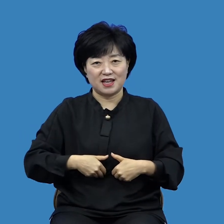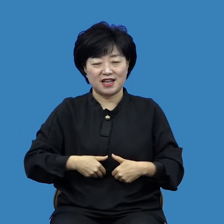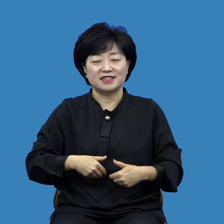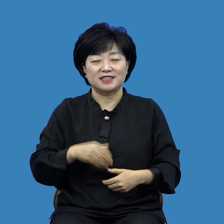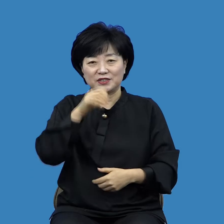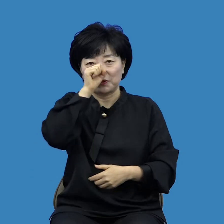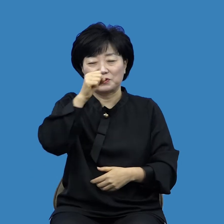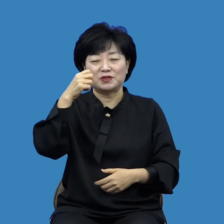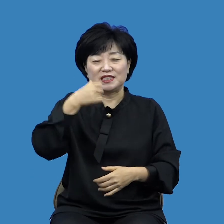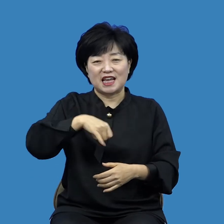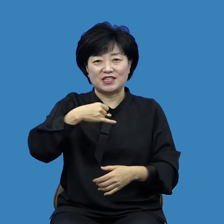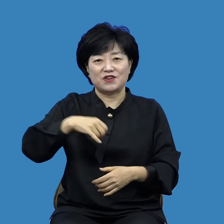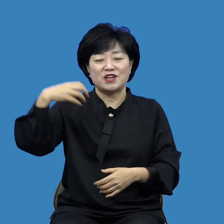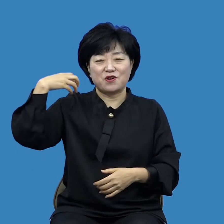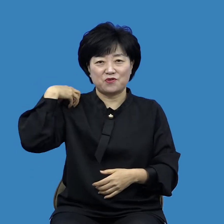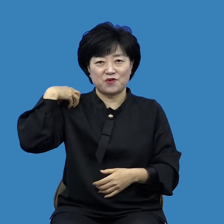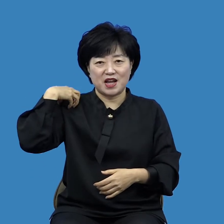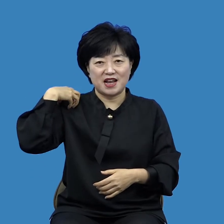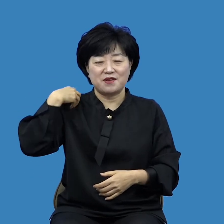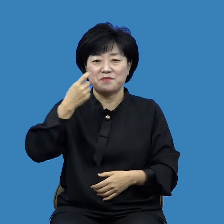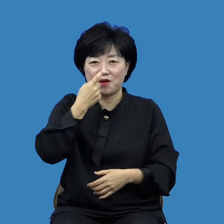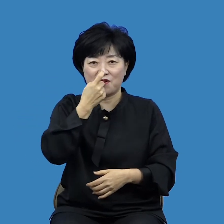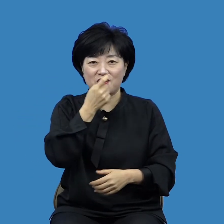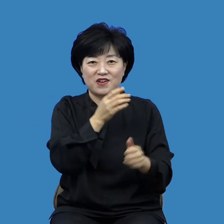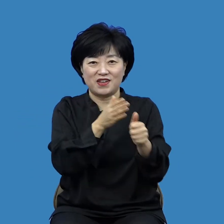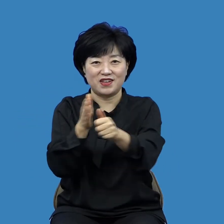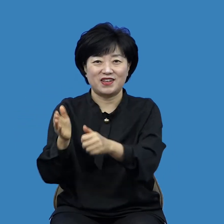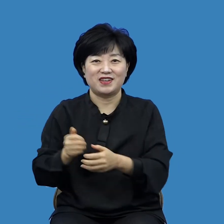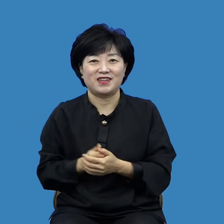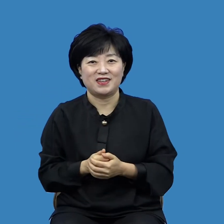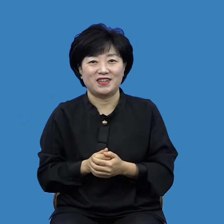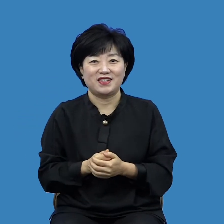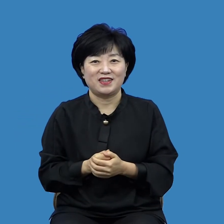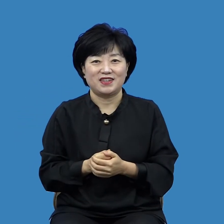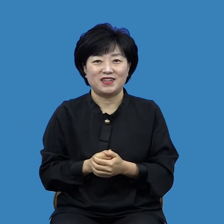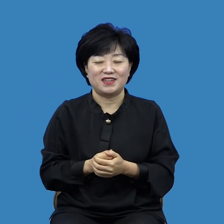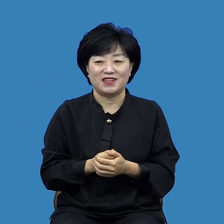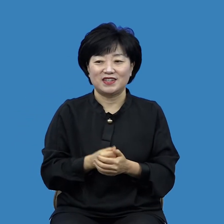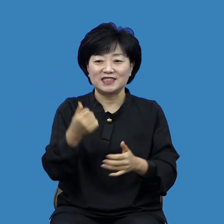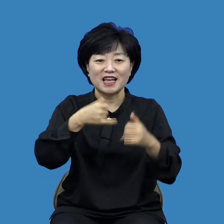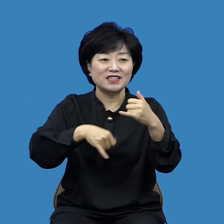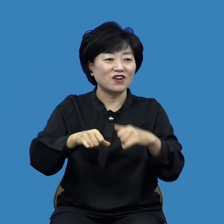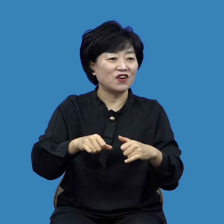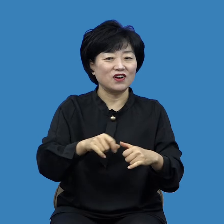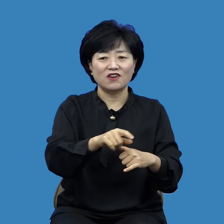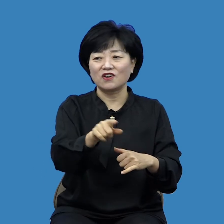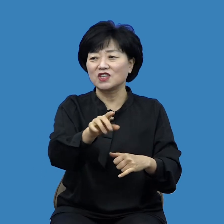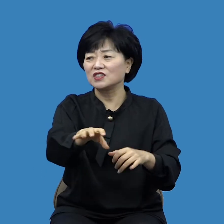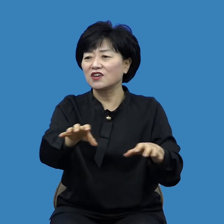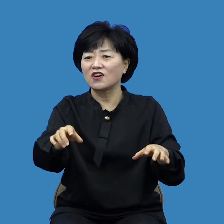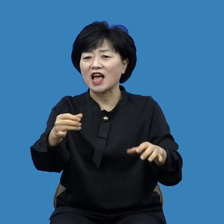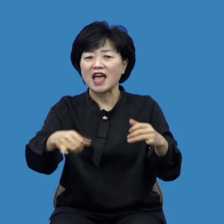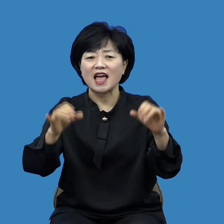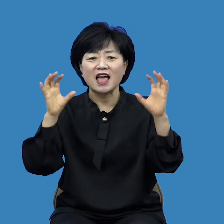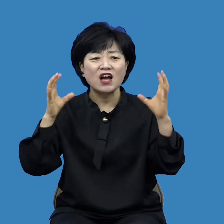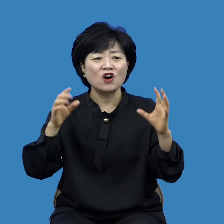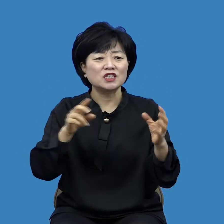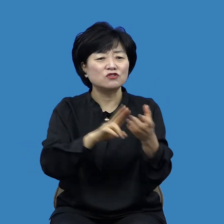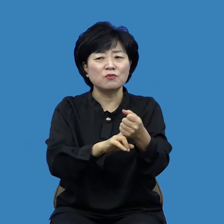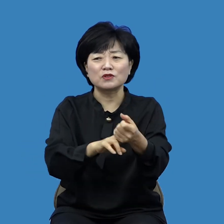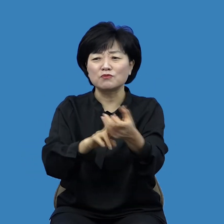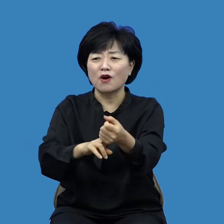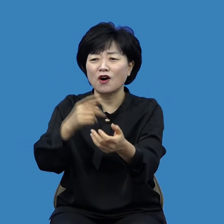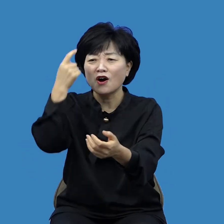아멘. 그러니까 너희들도 이제 애들이 흩어져 앉아 있어가지고 이게 눈 맞추기가 어려운데 어디 숨어 있냐